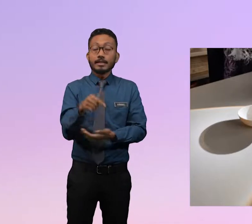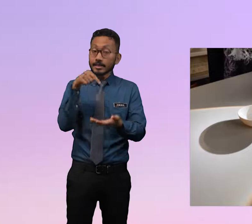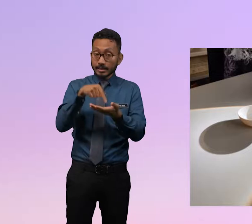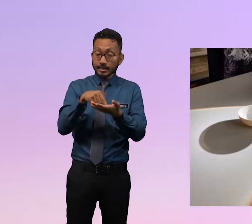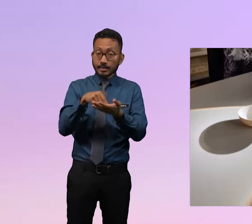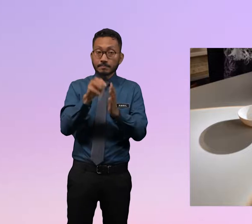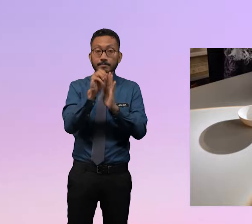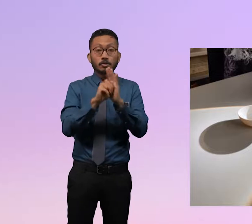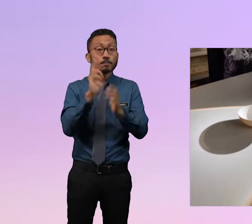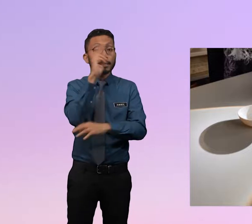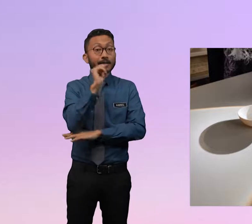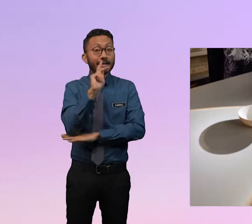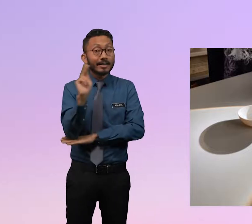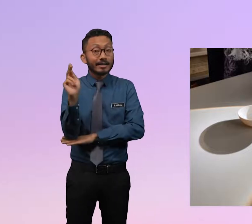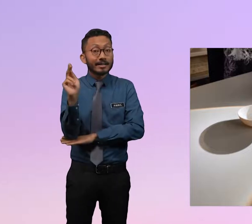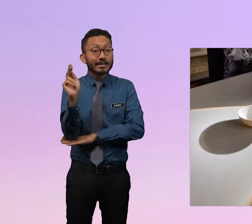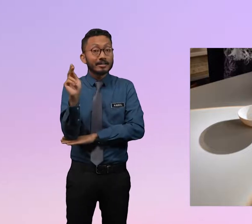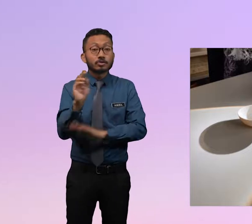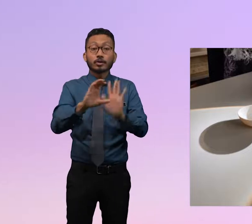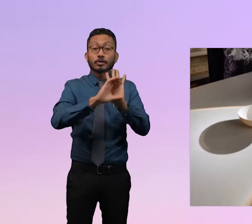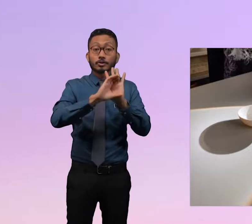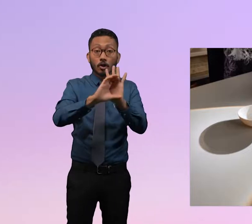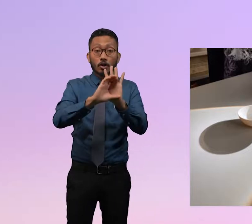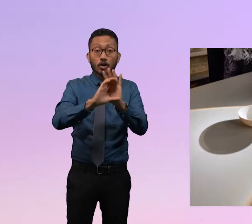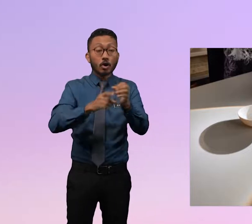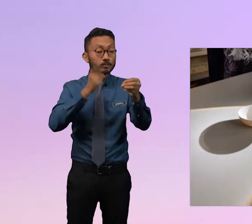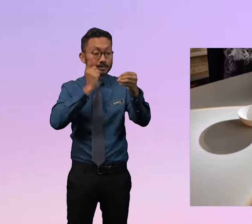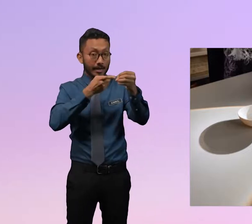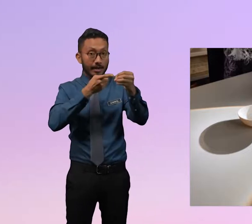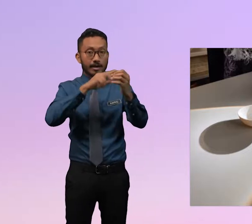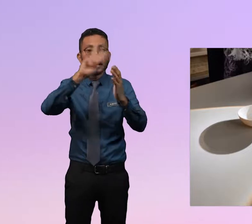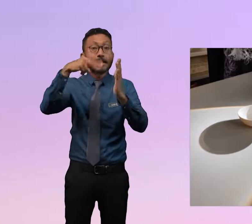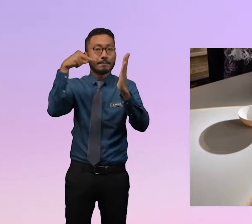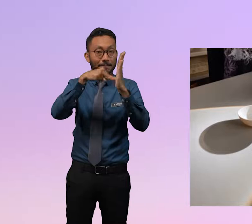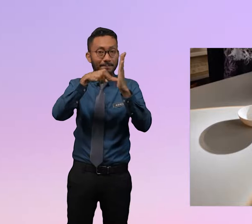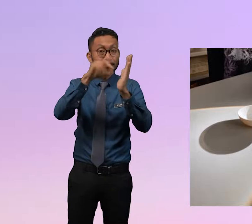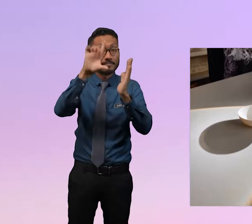Ini merupakan contoh objek legam.